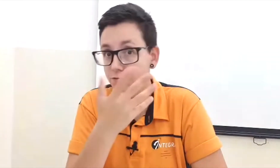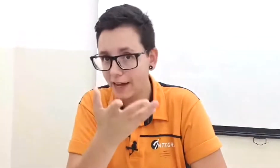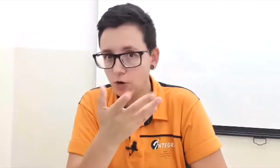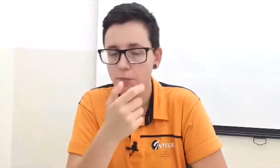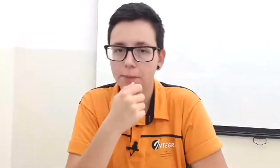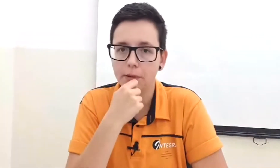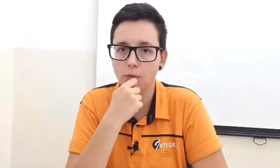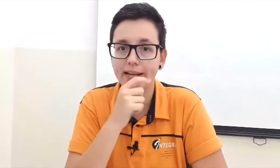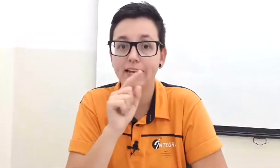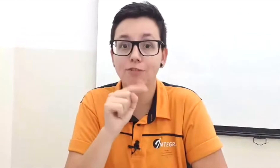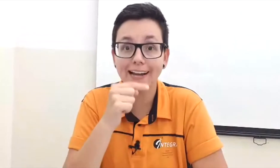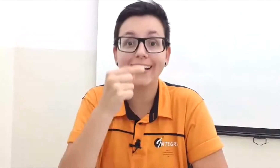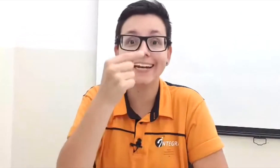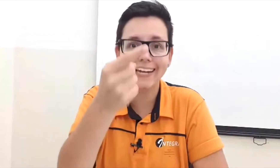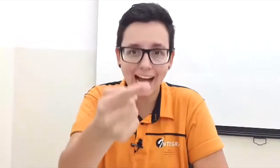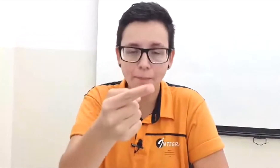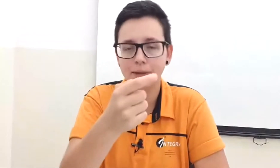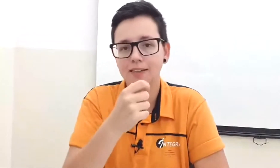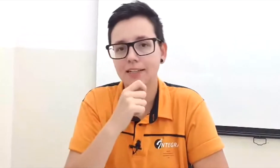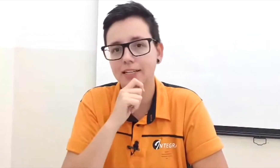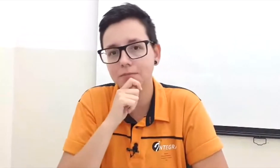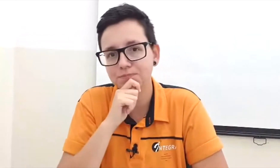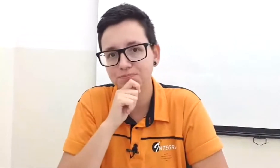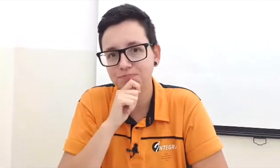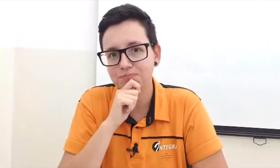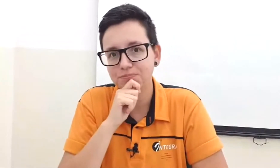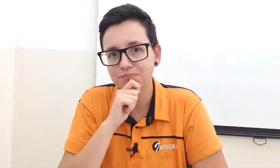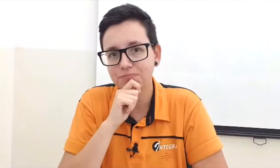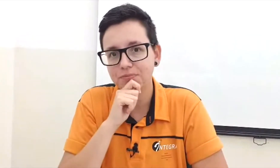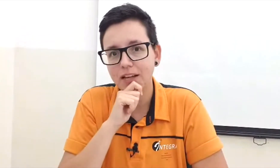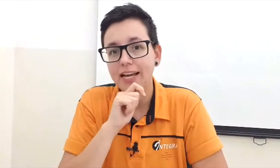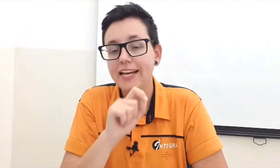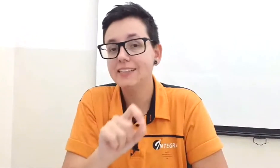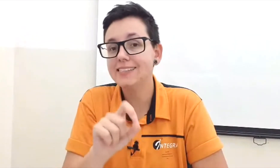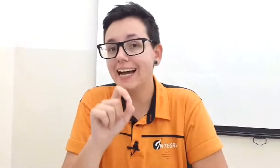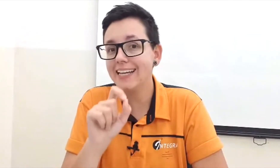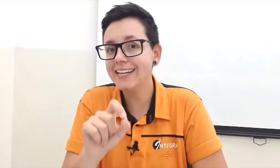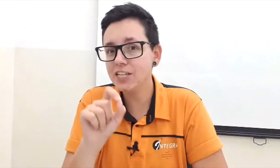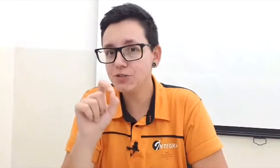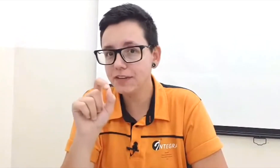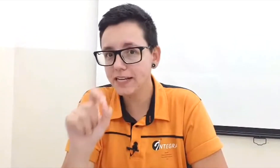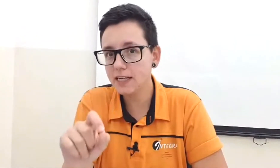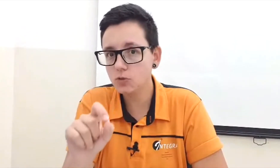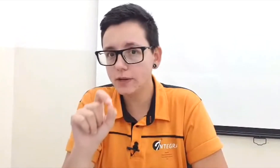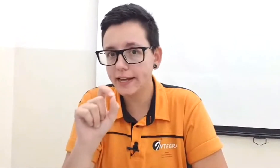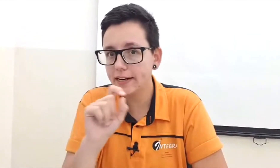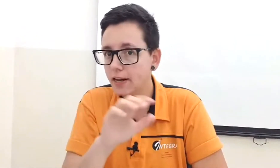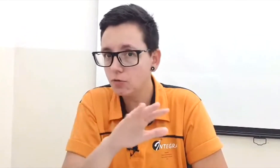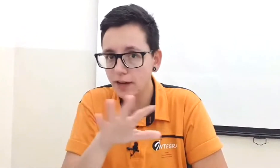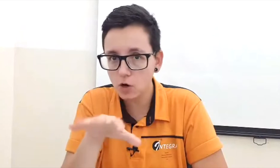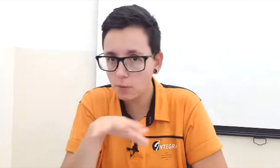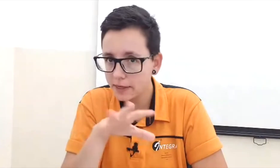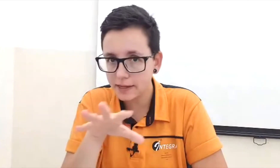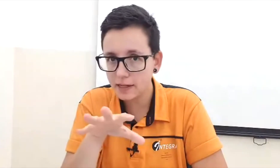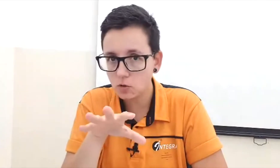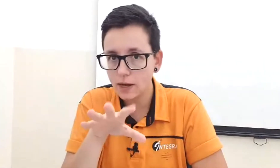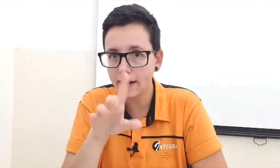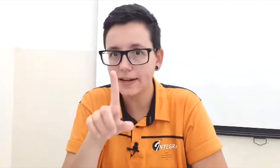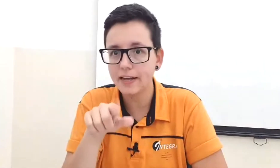vai comer pão. Ele vai na padaria. Ele está identificando que ele não vai comer naquele lugar. Ele